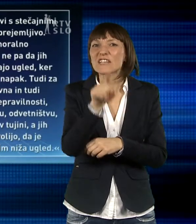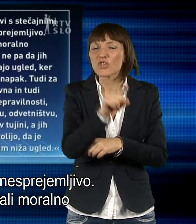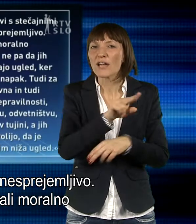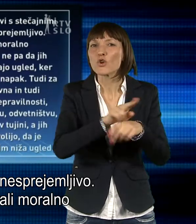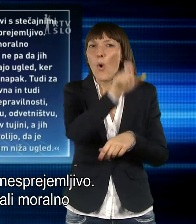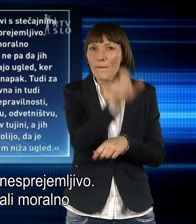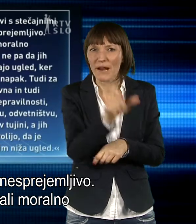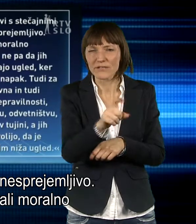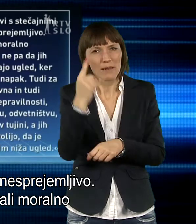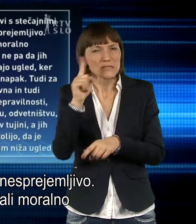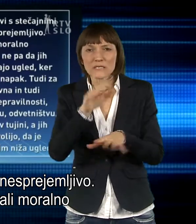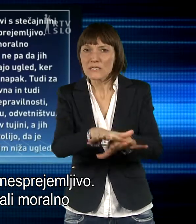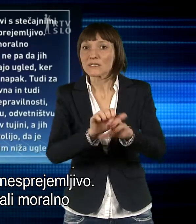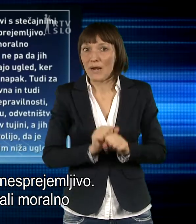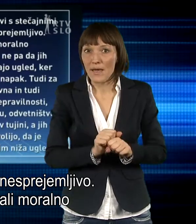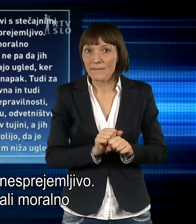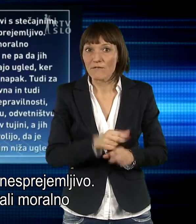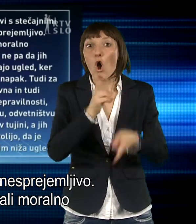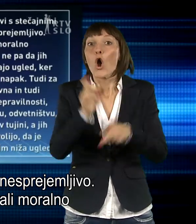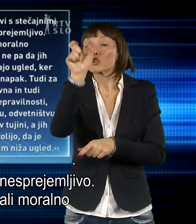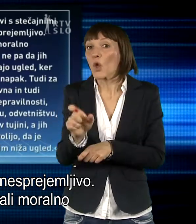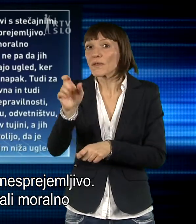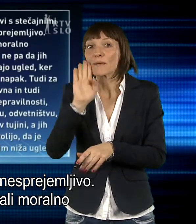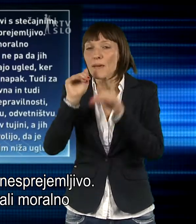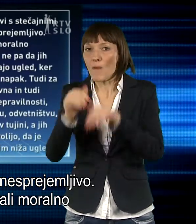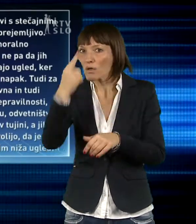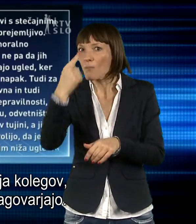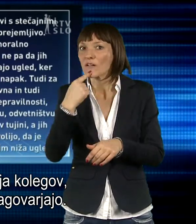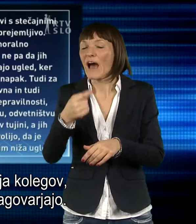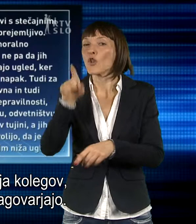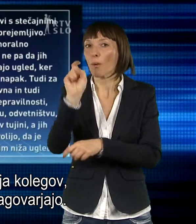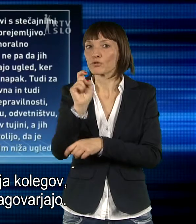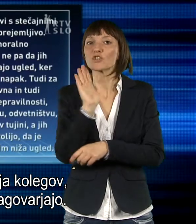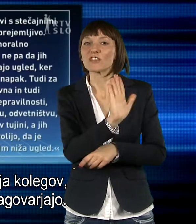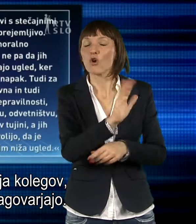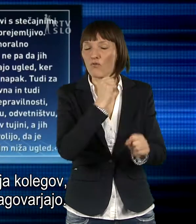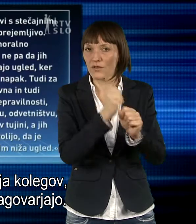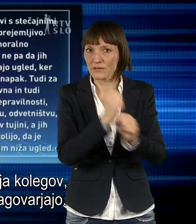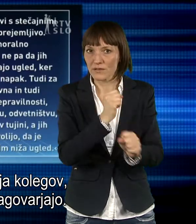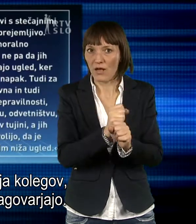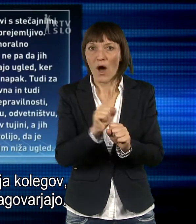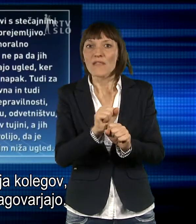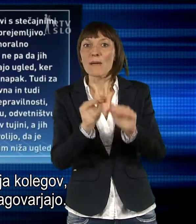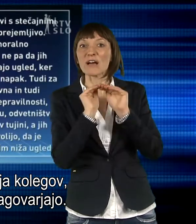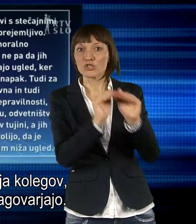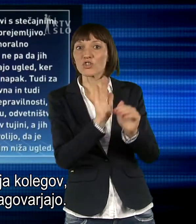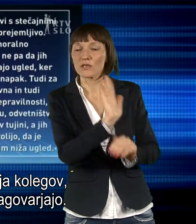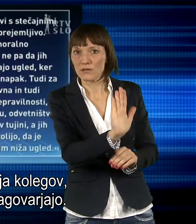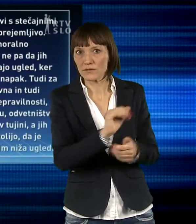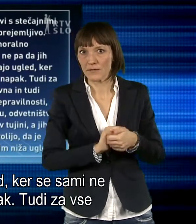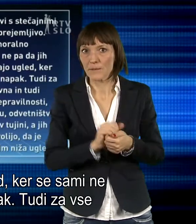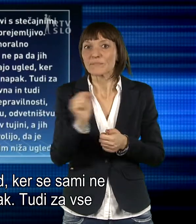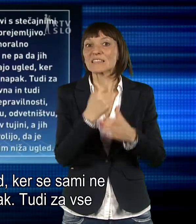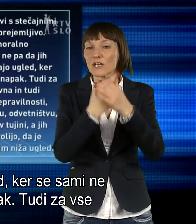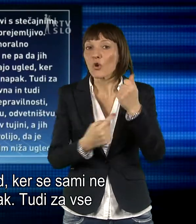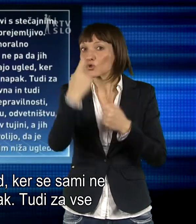stečajnimi upravitelji, se ji zdi nesprejemljivo. Sodniki bi morali moralno obsoditi dejanja kolegov, ne pa da ga zagovarjajo.